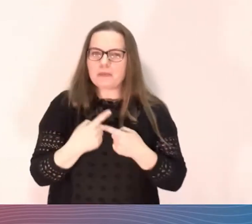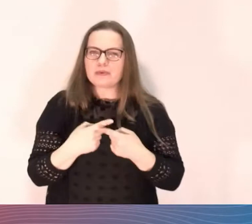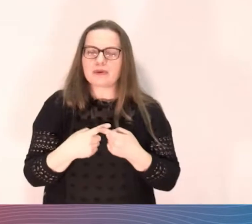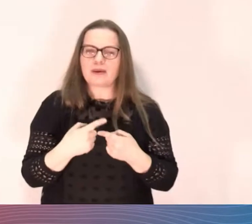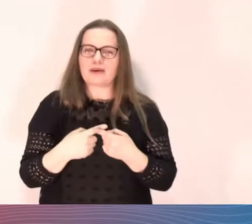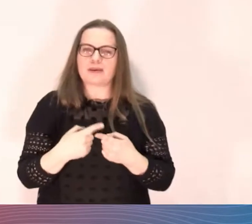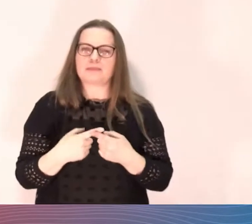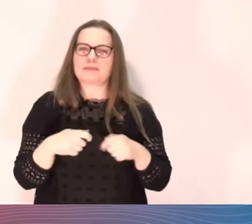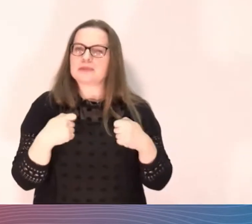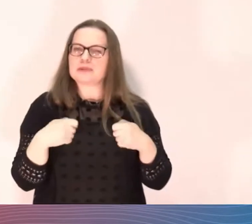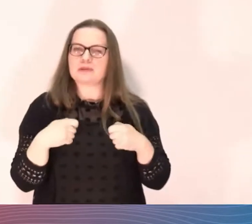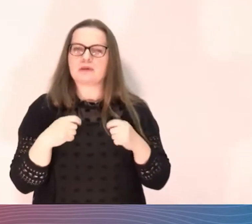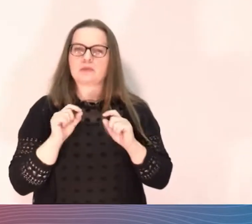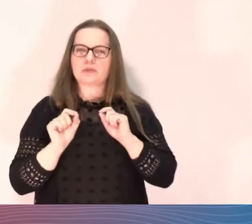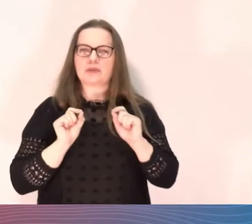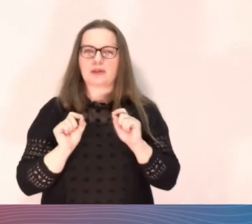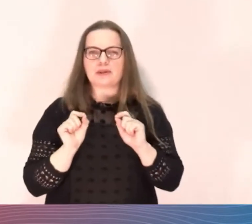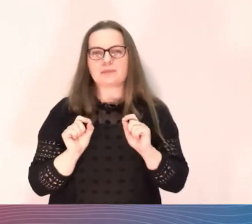de nós